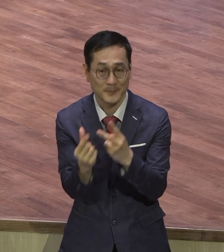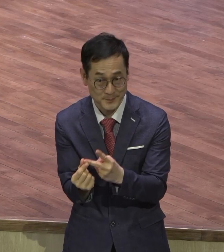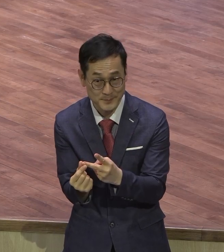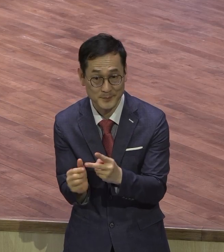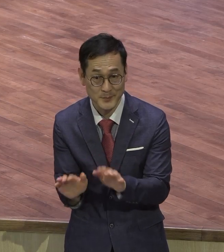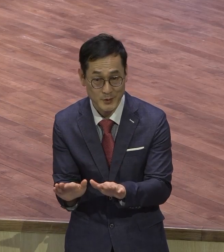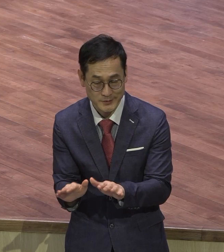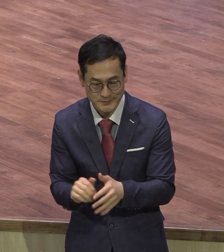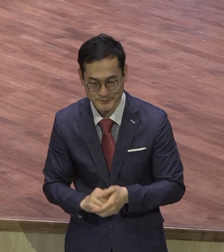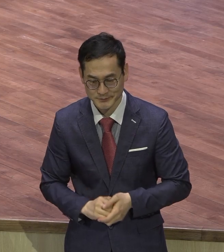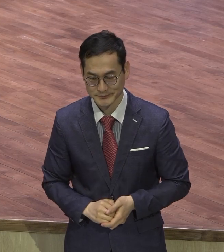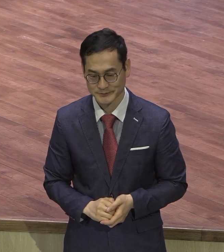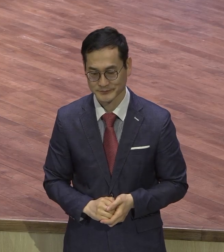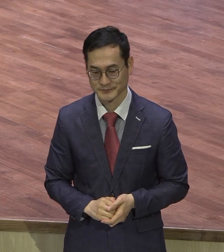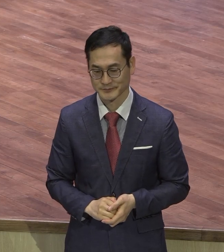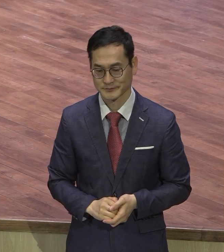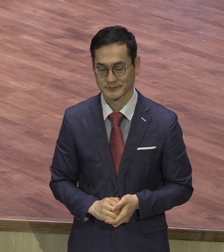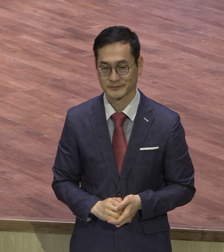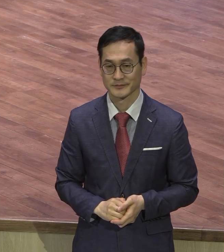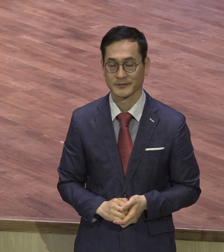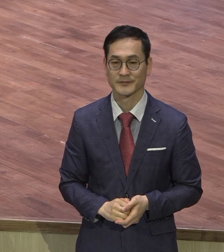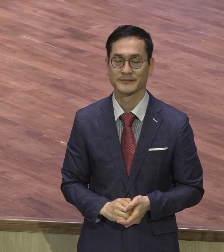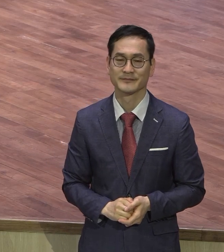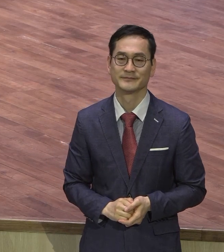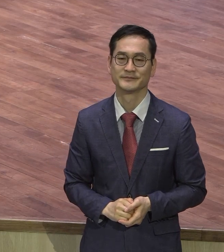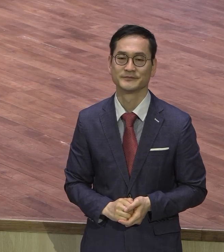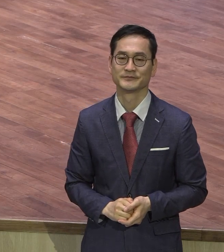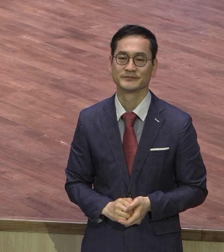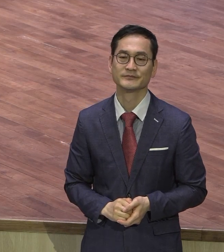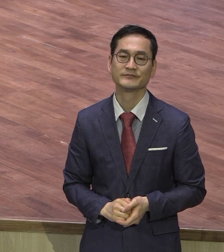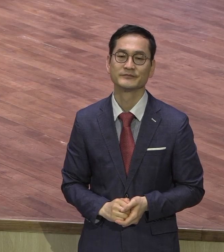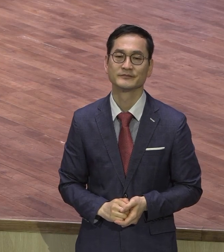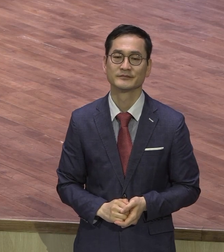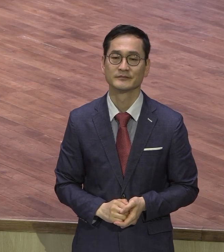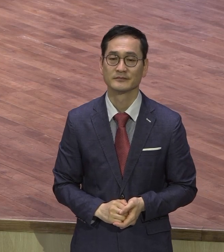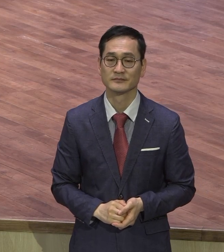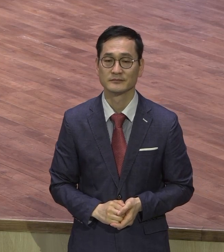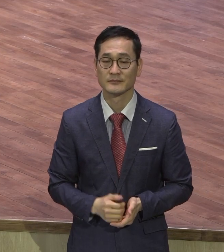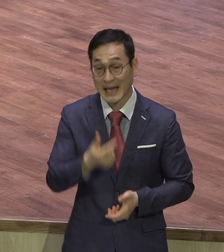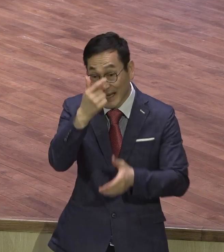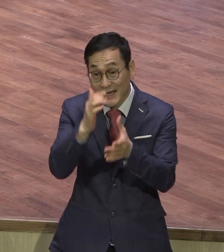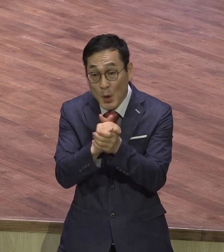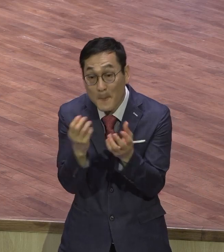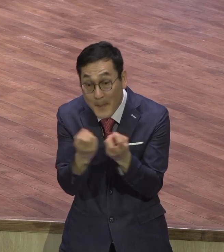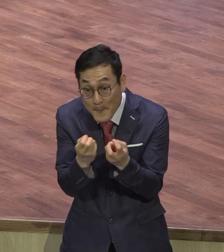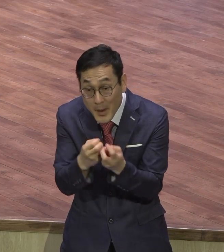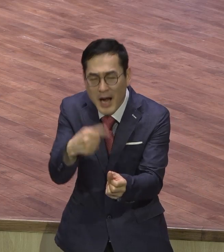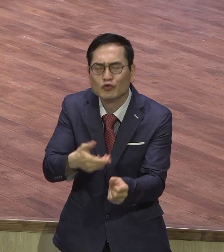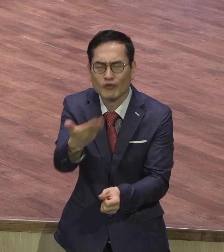대해서 기도 이론을 말씀하셨습니다. 너희는 이렇게 기도하라.